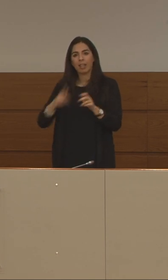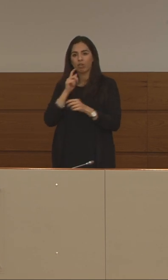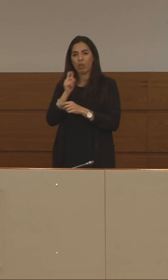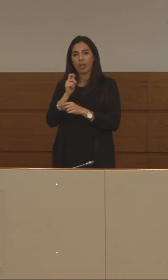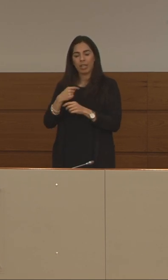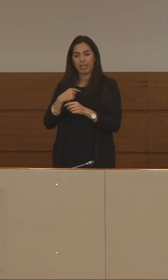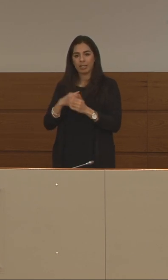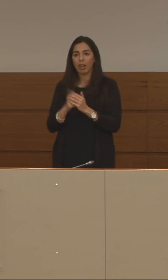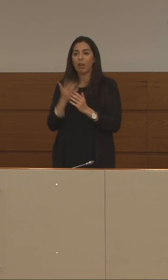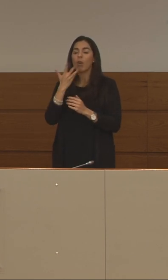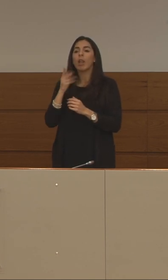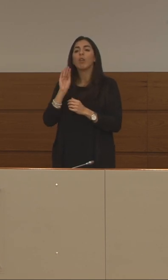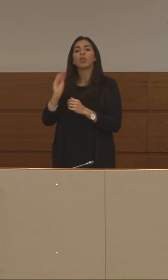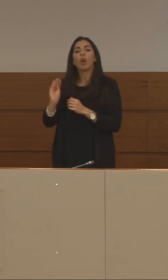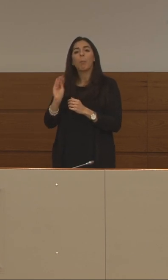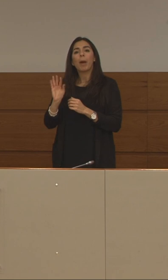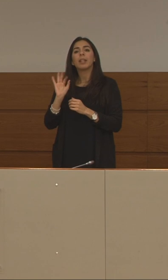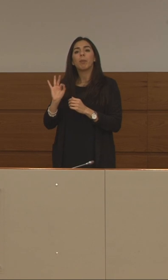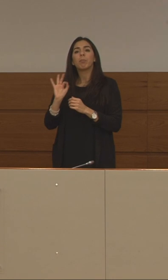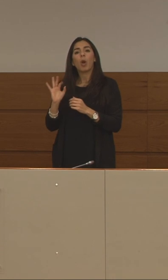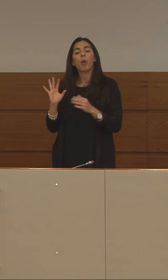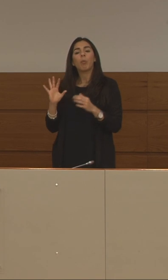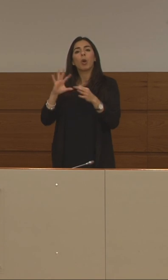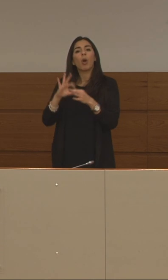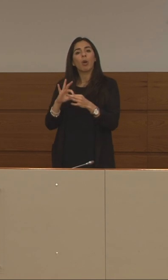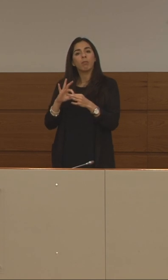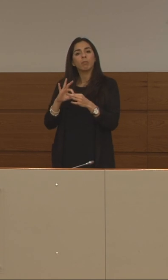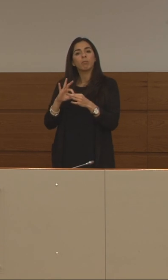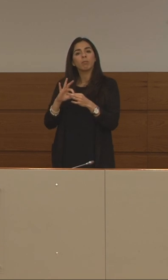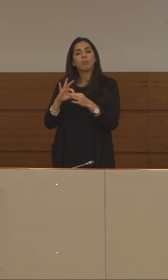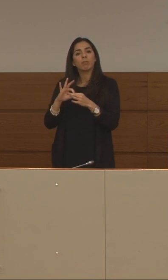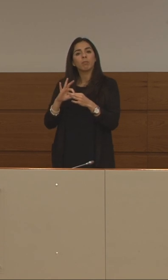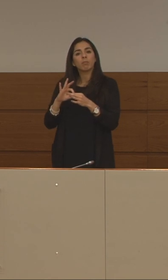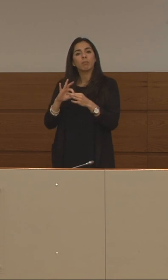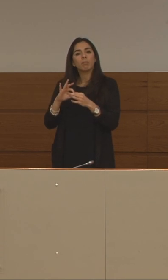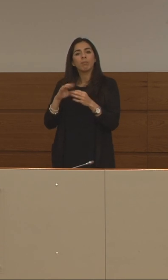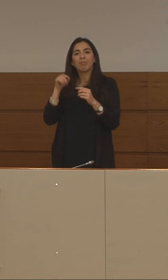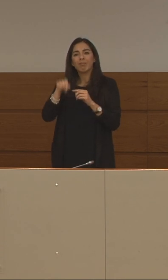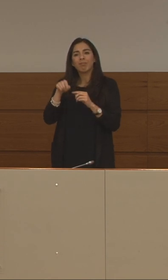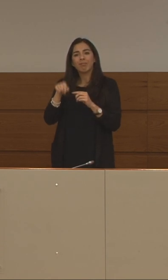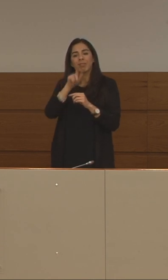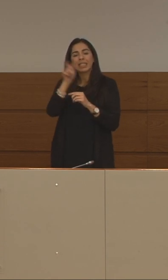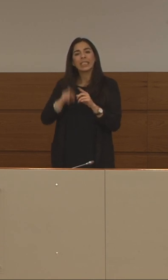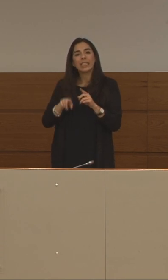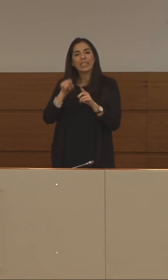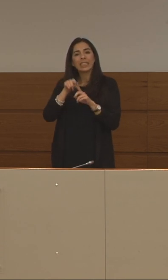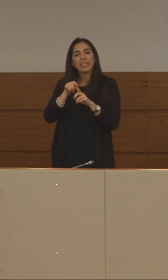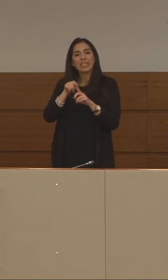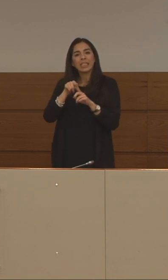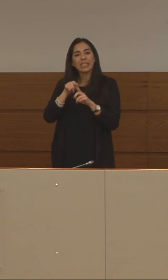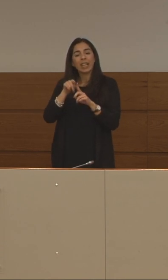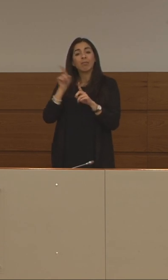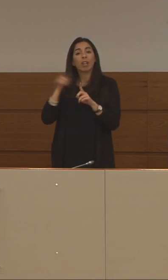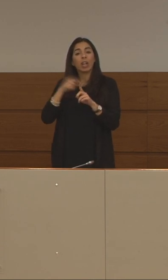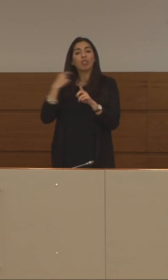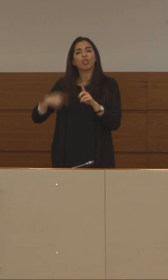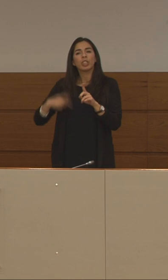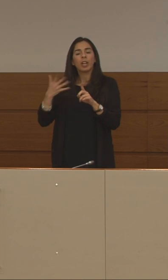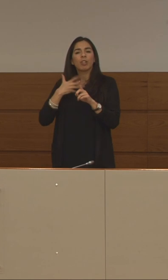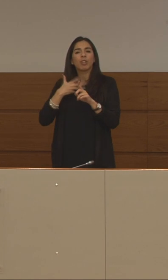proprio su la7 o cinese che secondo l'accordo tra i nostri due ministri e affari